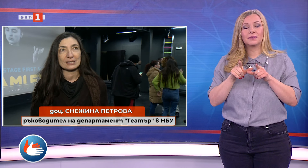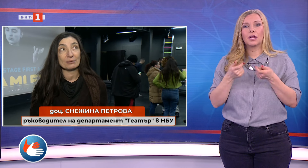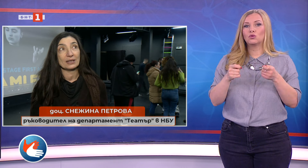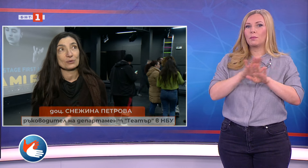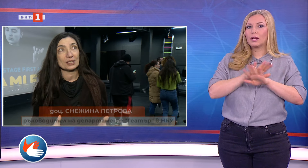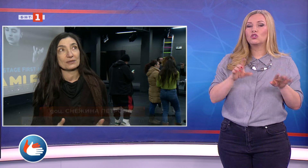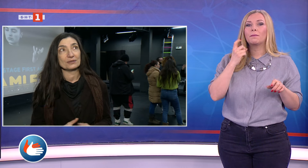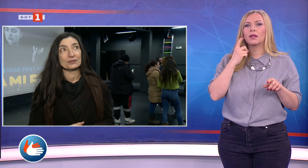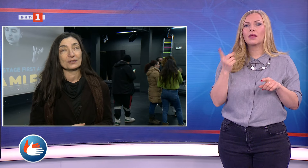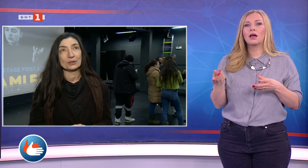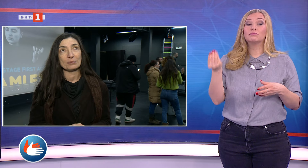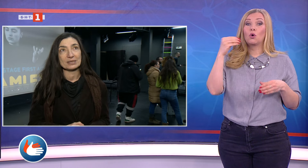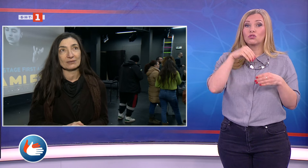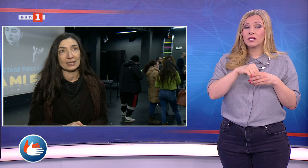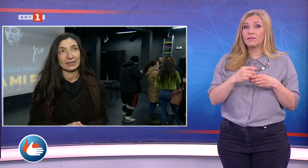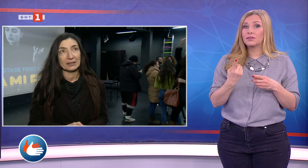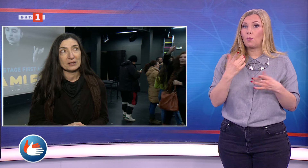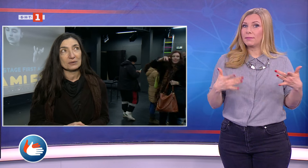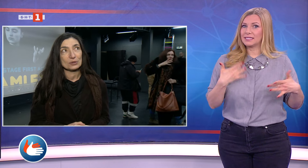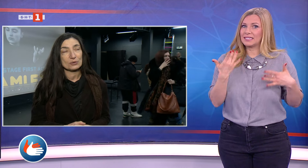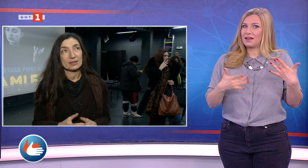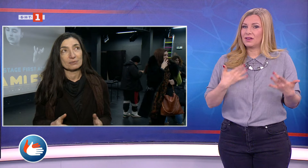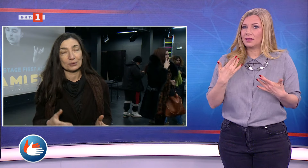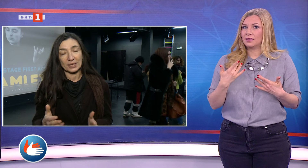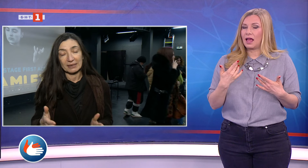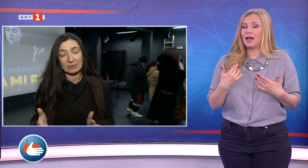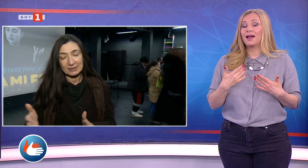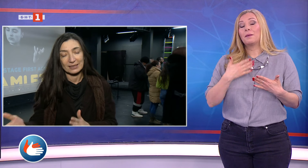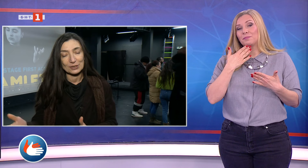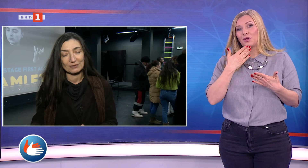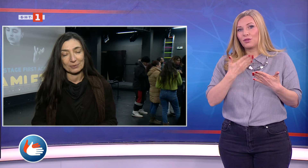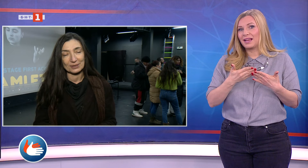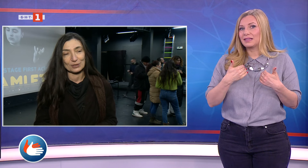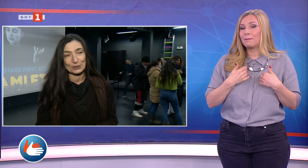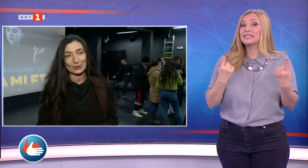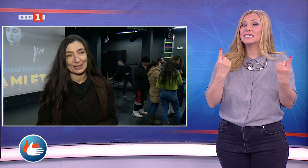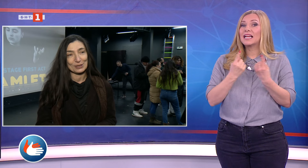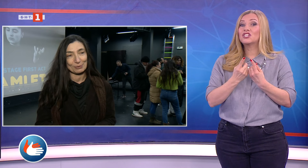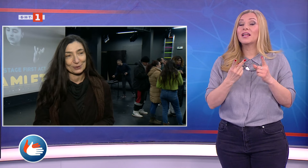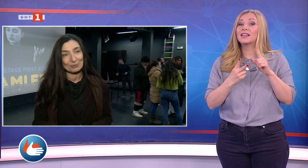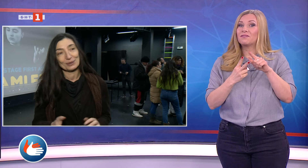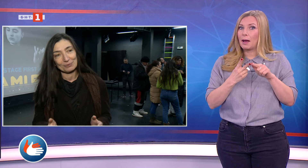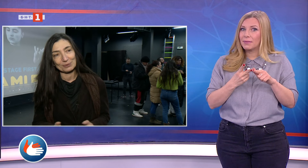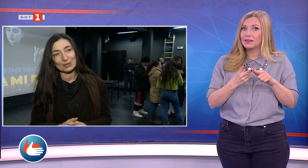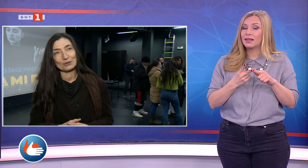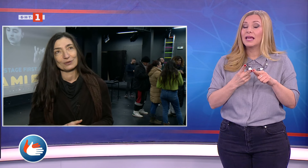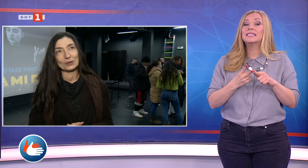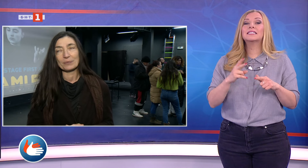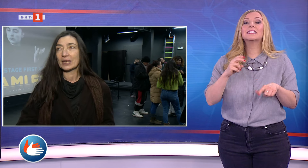степен, тя участва в едно представление. Всъщност аз благодарение на мен се срещам два пъти с режисьора Деси Шпатова. Първият път беше в